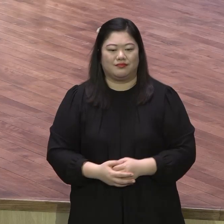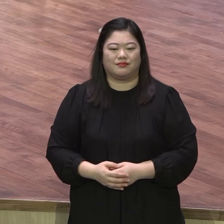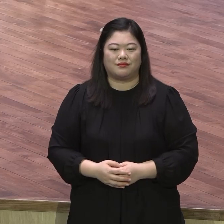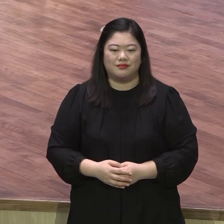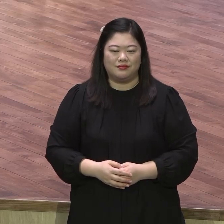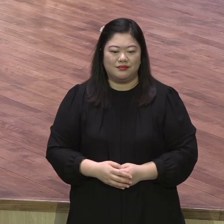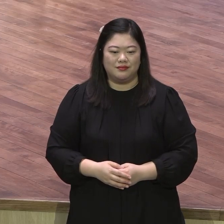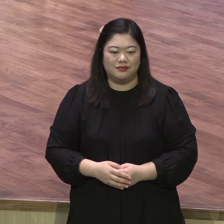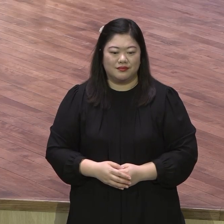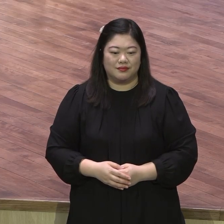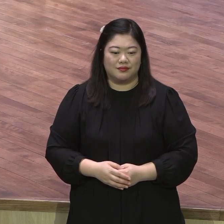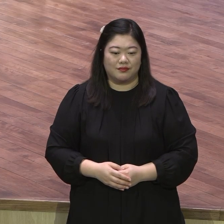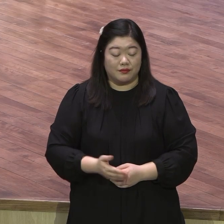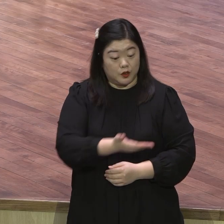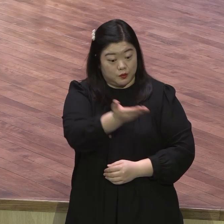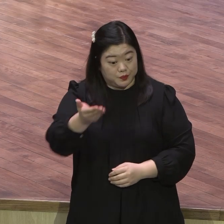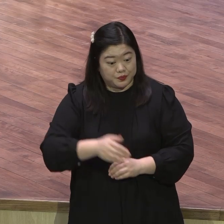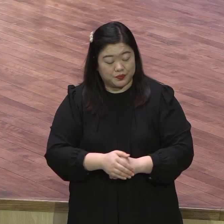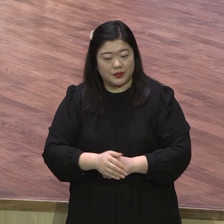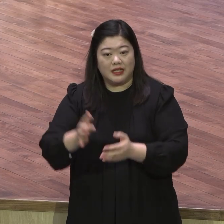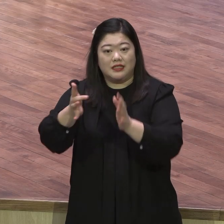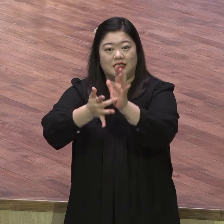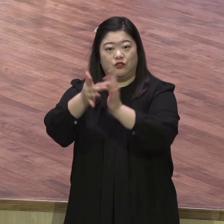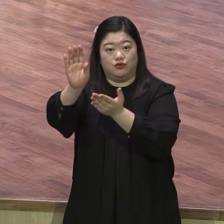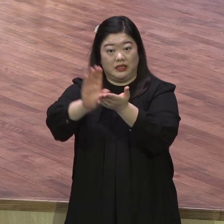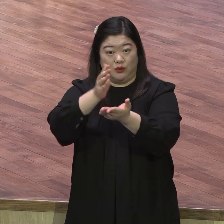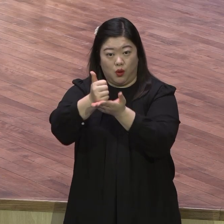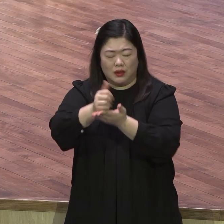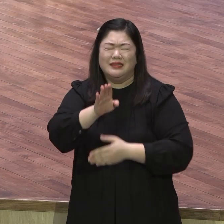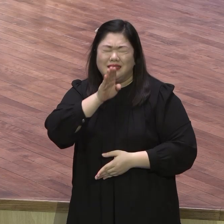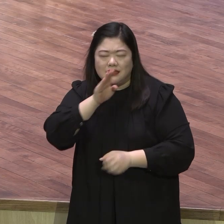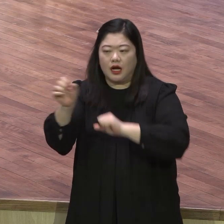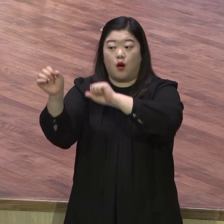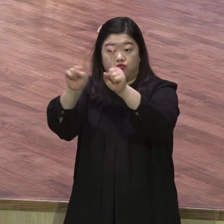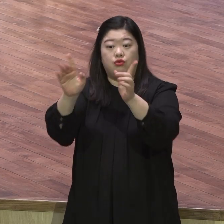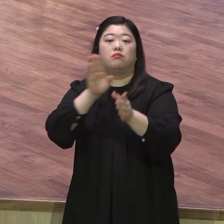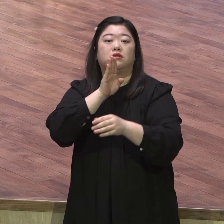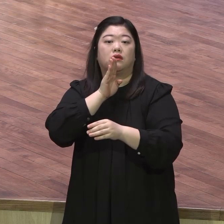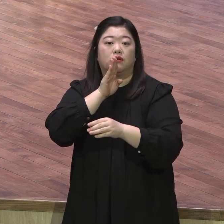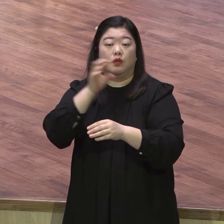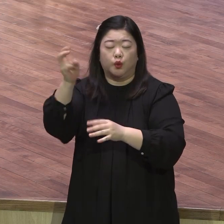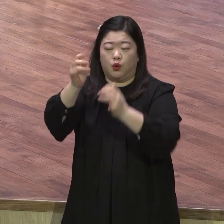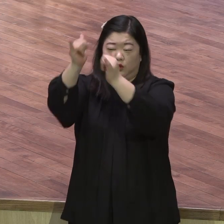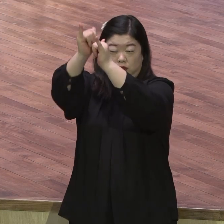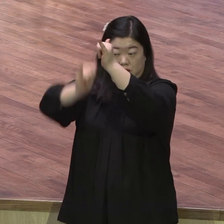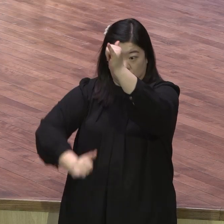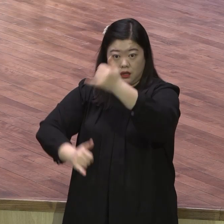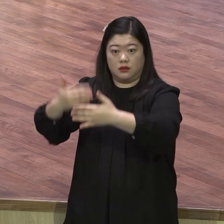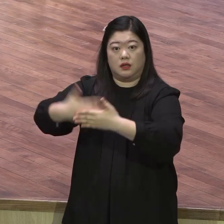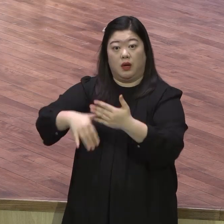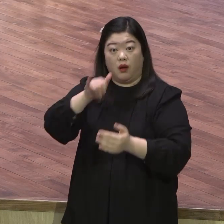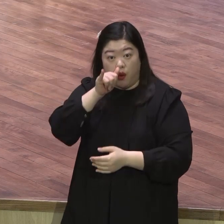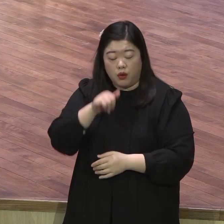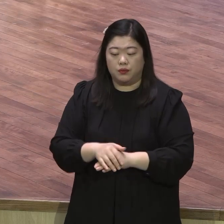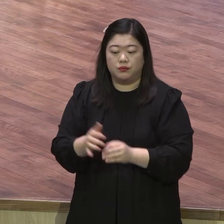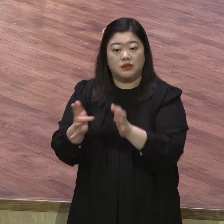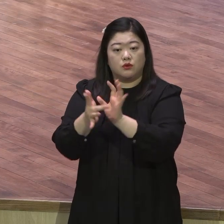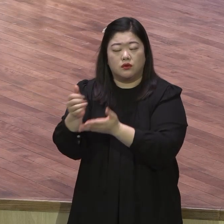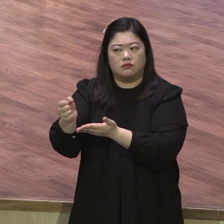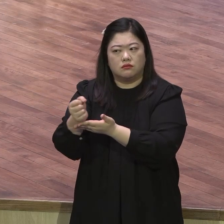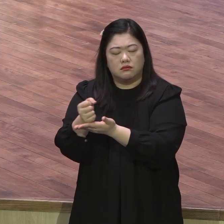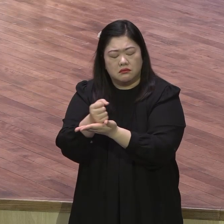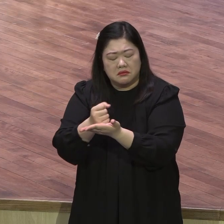예수 그리스도의 부활의 역사적 사실이고 단순한 우연이 아니라 어쩌다 일어난 사건이